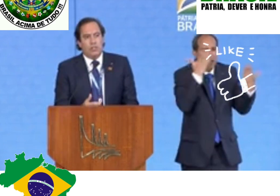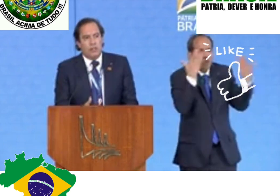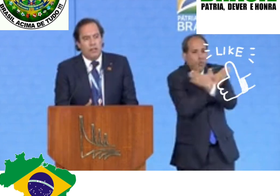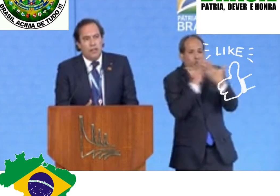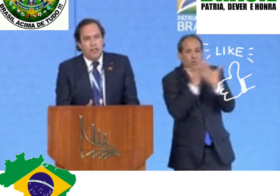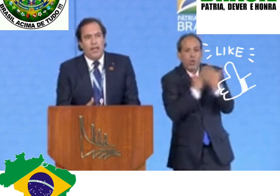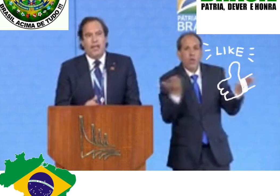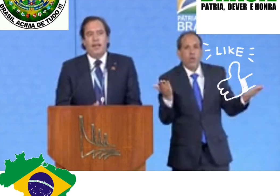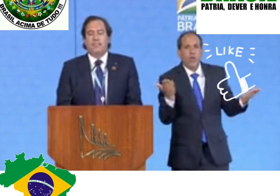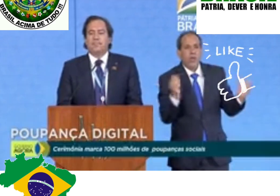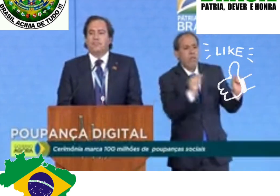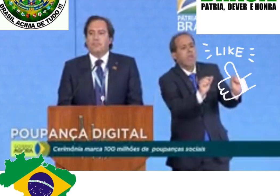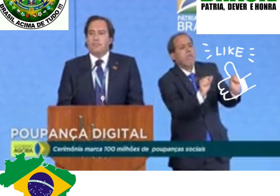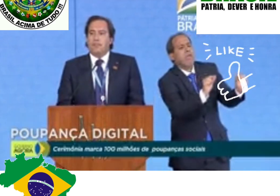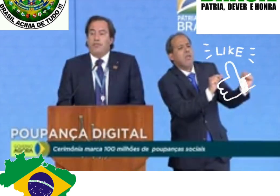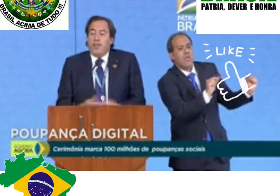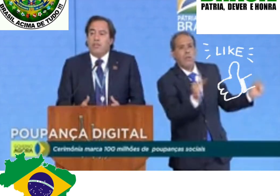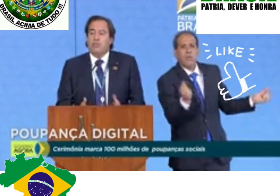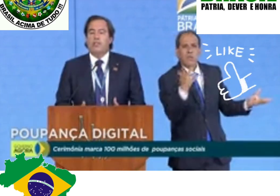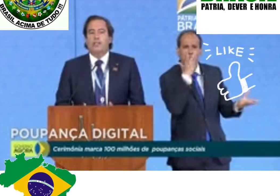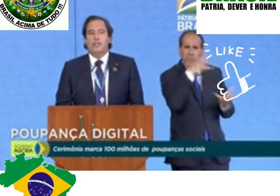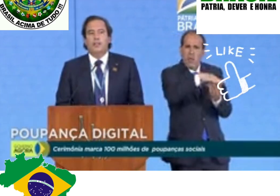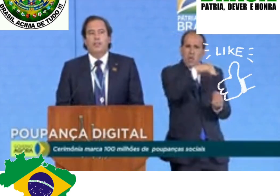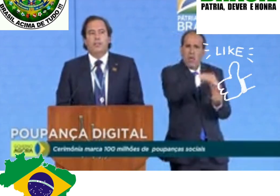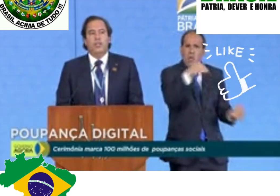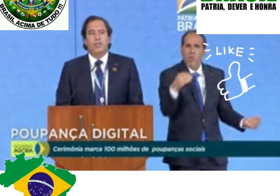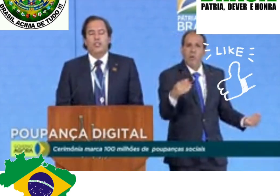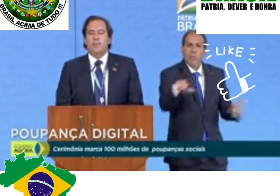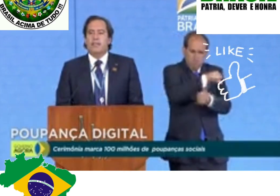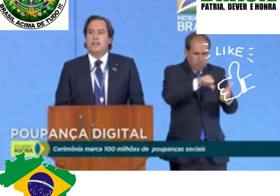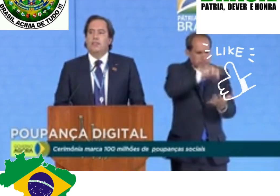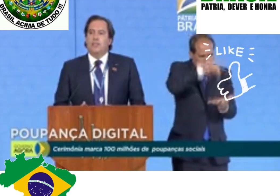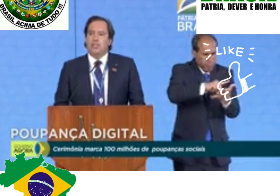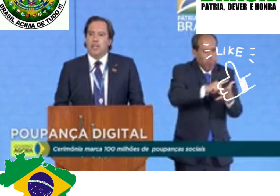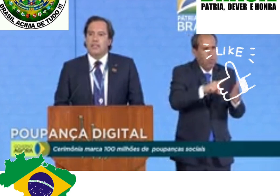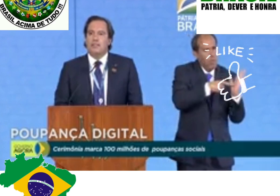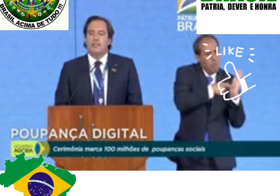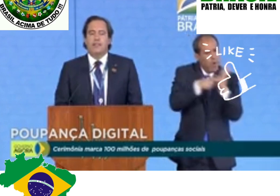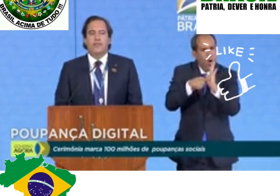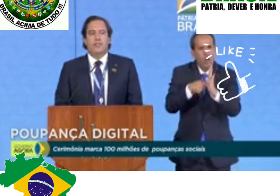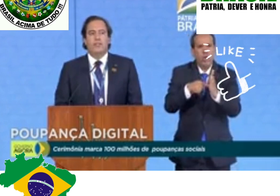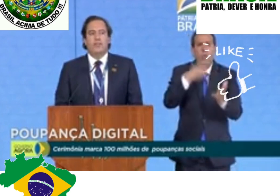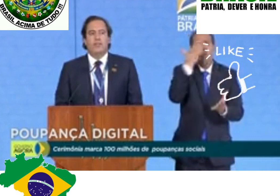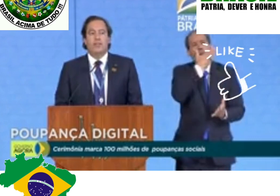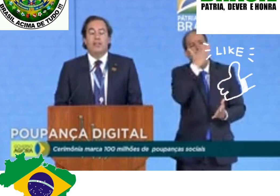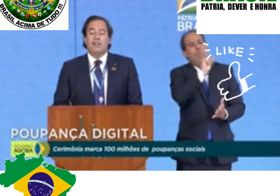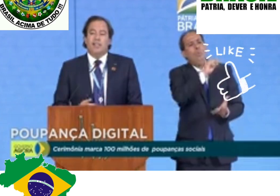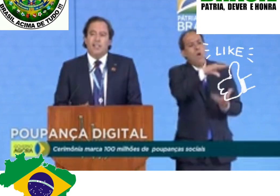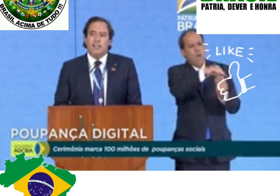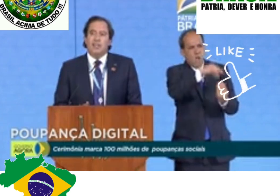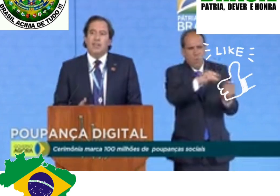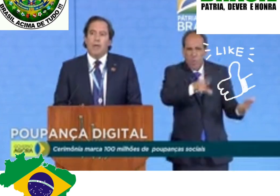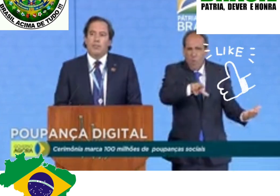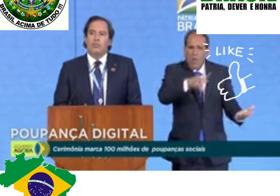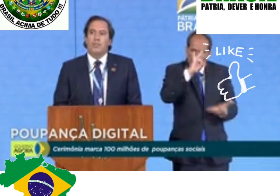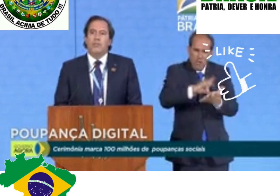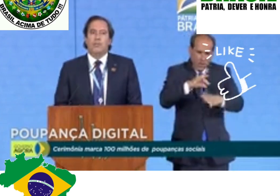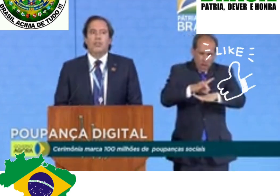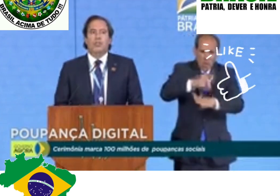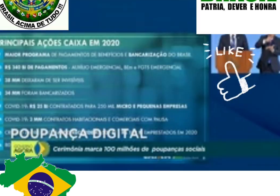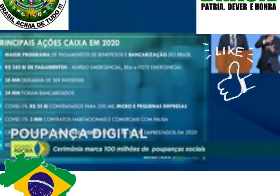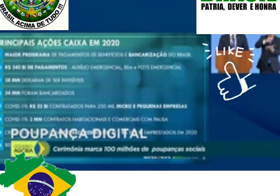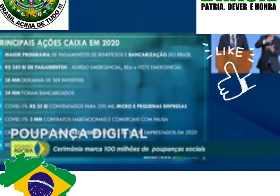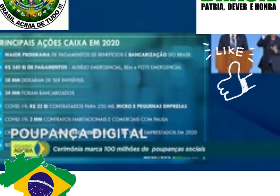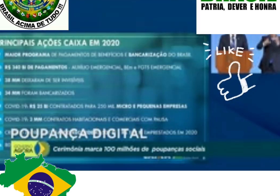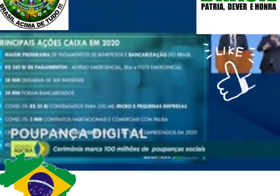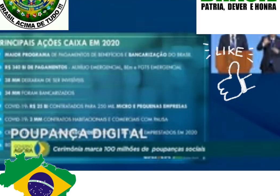Então, a gente fez com que 38 milhões de brasileiros deixassem de ser invisíveis, 34